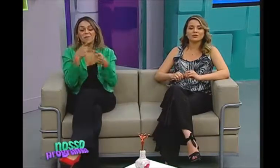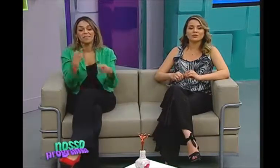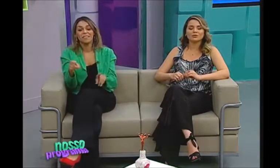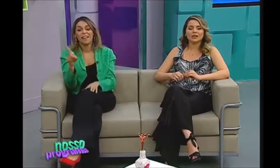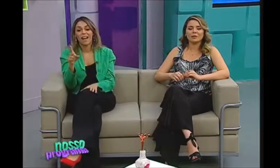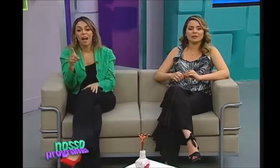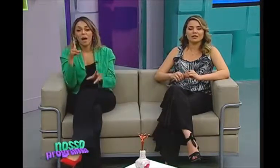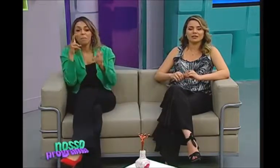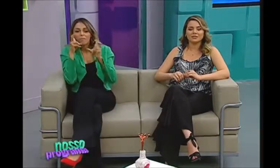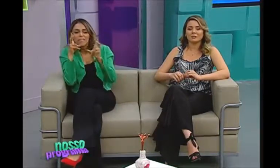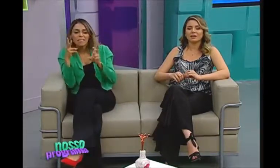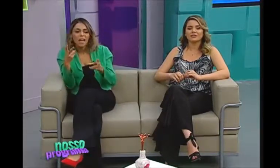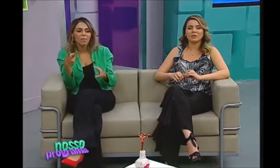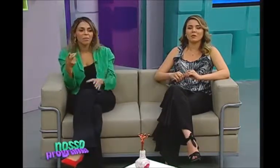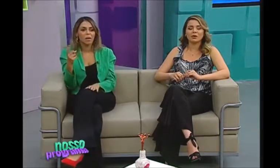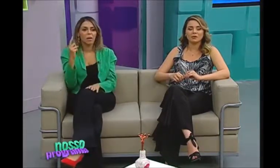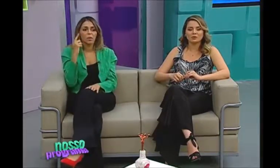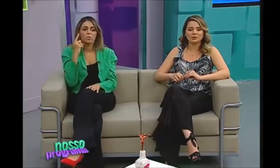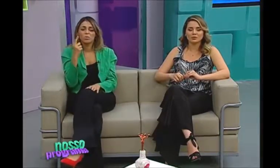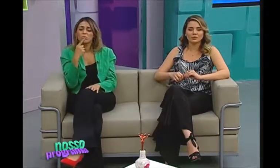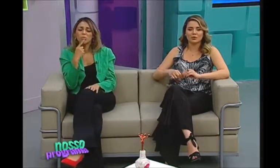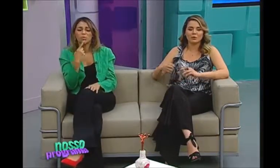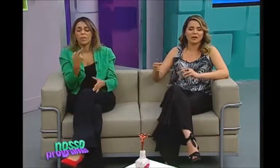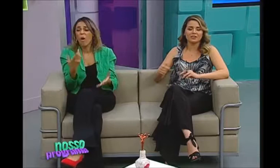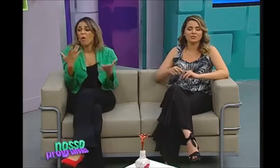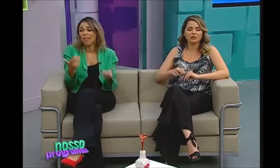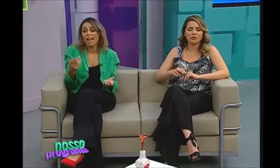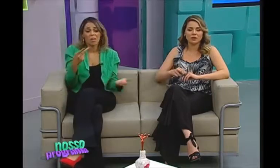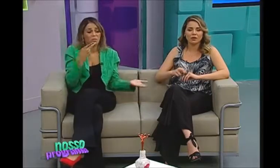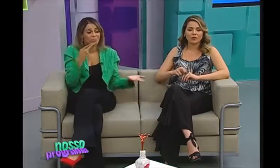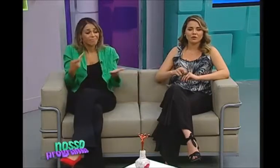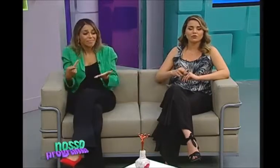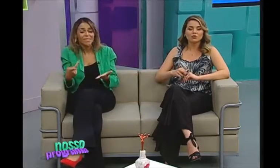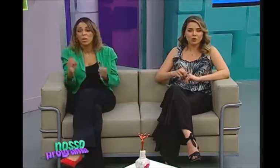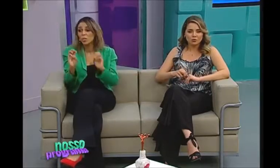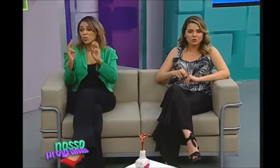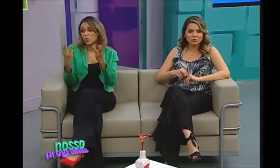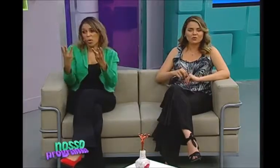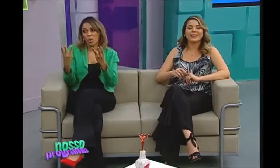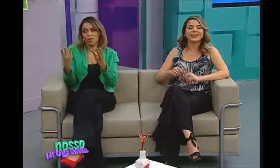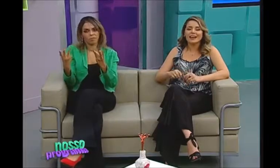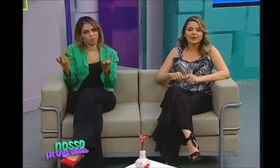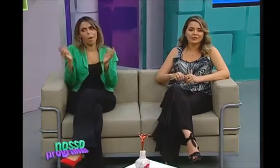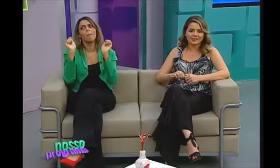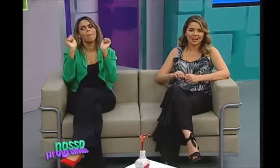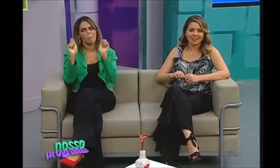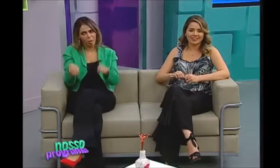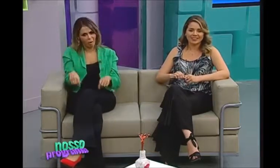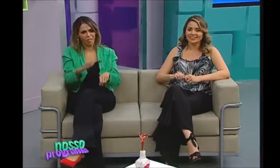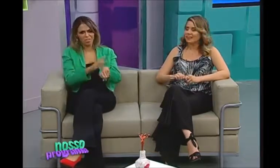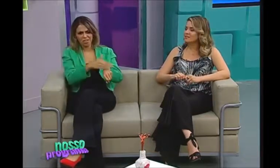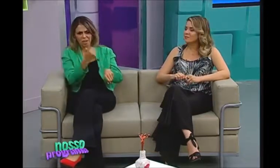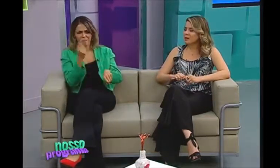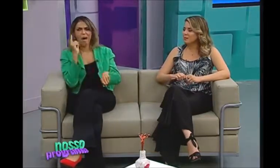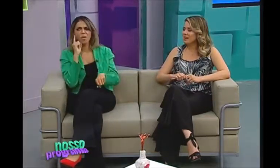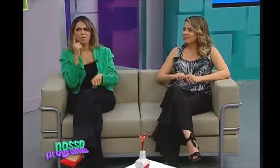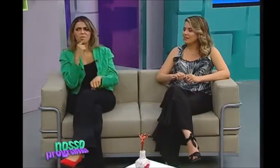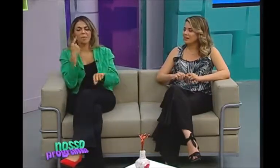surdo não dá pra levar o meu amigo surdo ou meu parente que for num show de música, claro que dá. Dá sim, porque a Mari vai estar